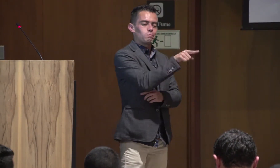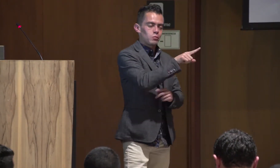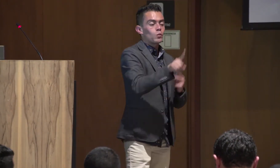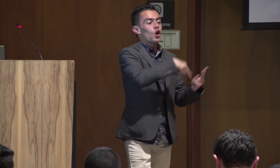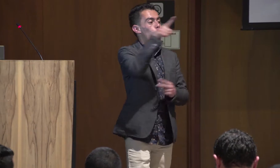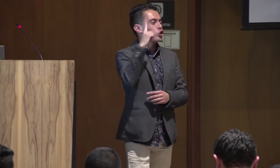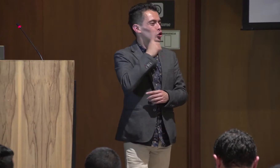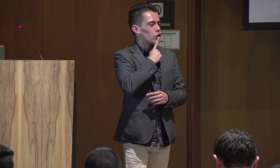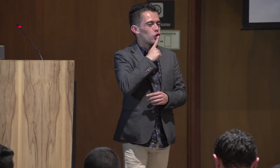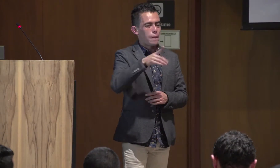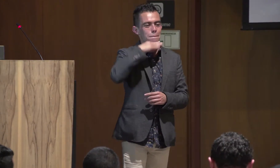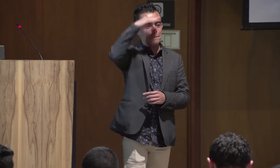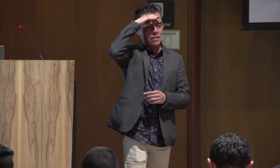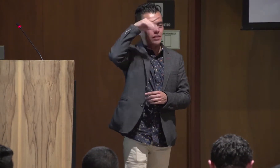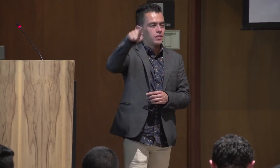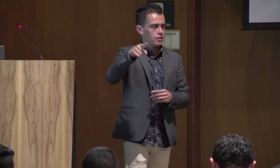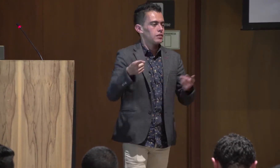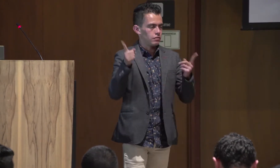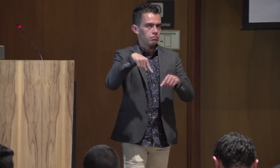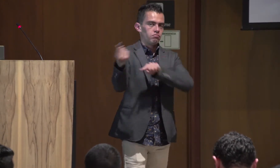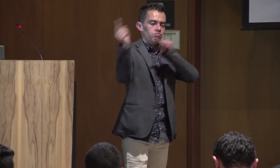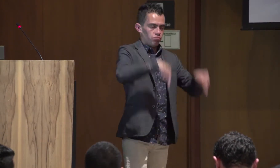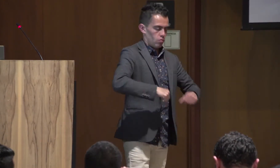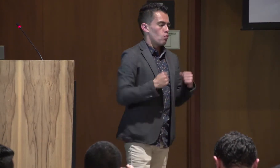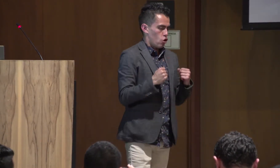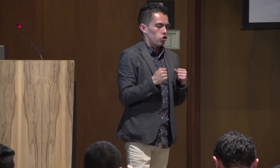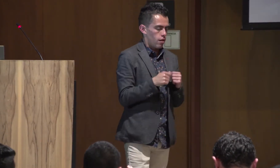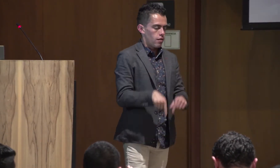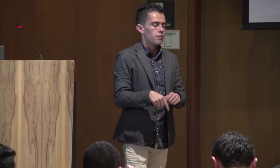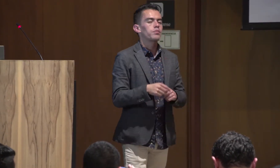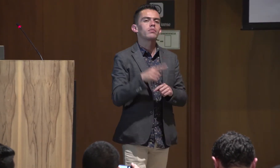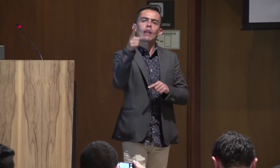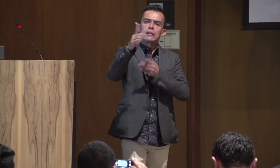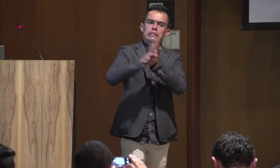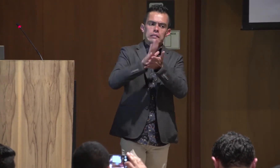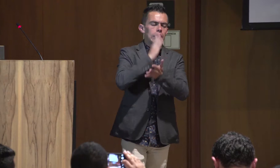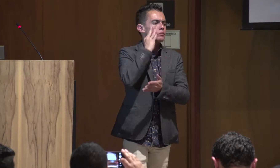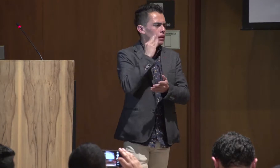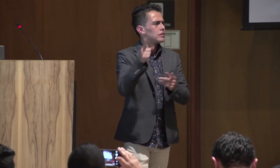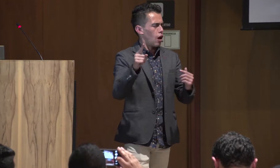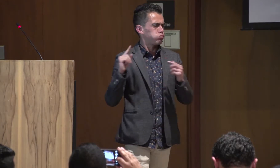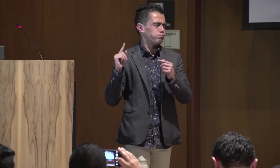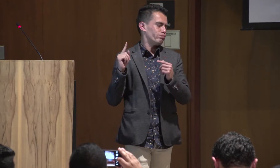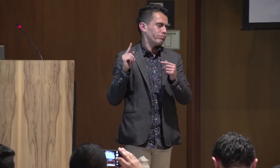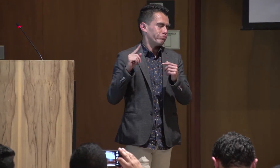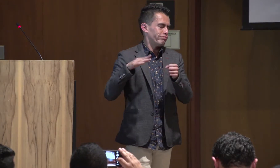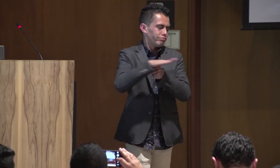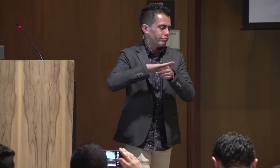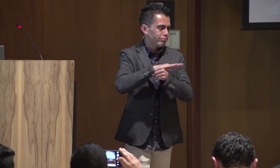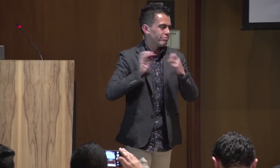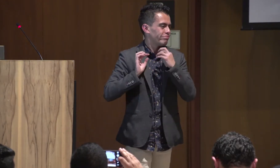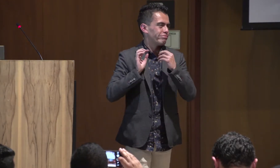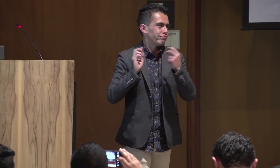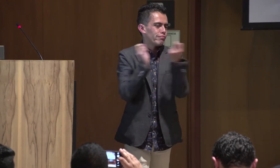través de esos conceptos. También tuvimos la oportunidad de conocer la experiencia de vida de otros sordos que venían de la ciudad de Medellín y que